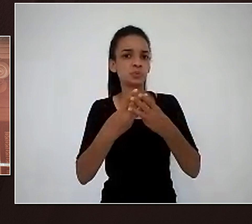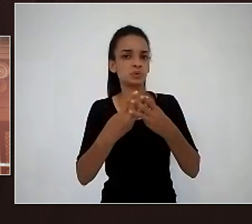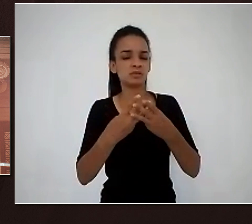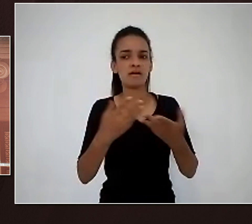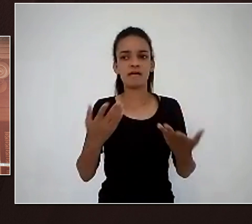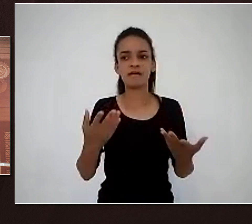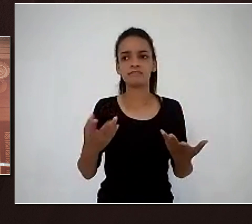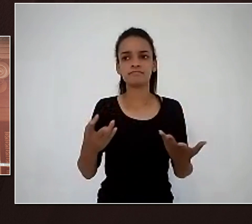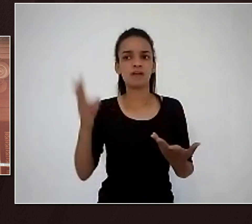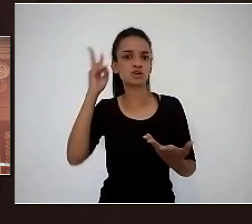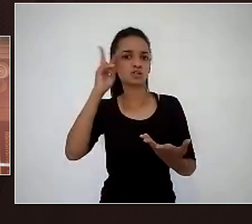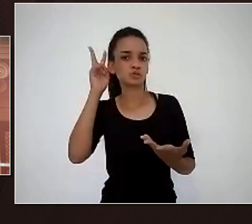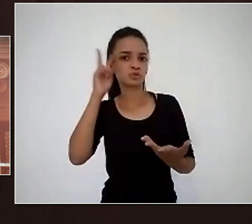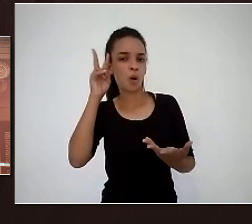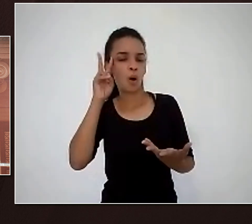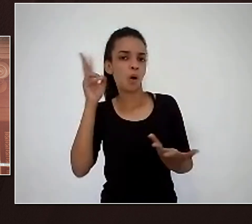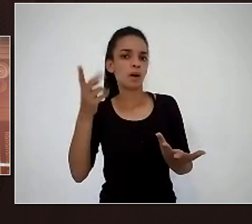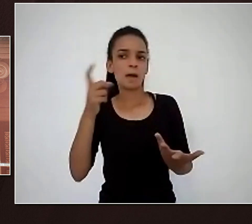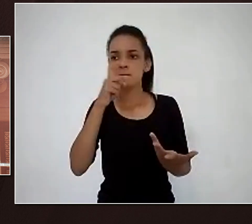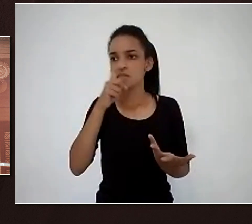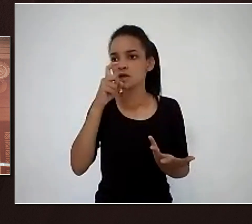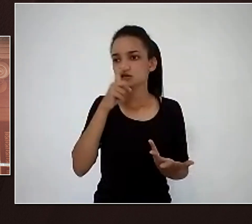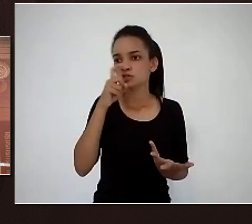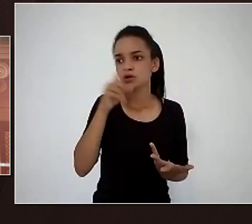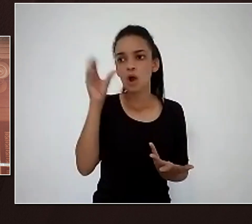coisas, curiosidades, né,